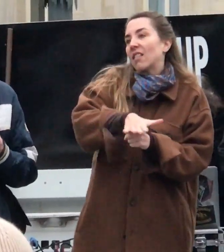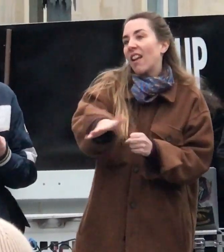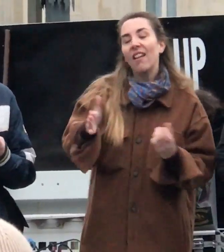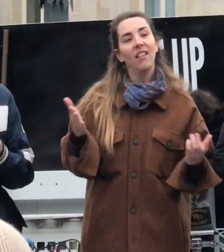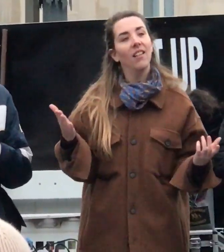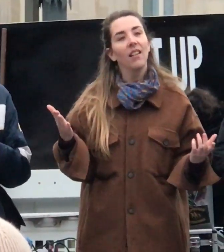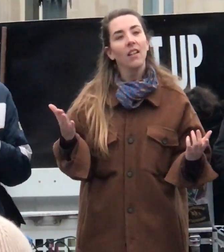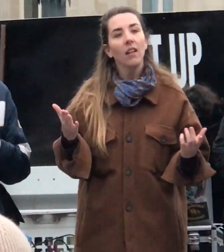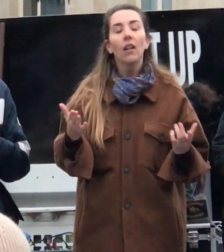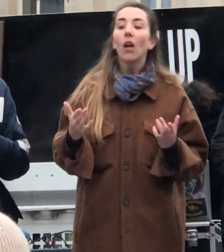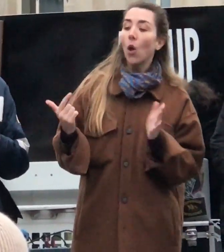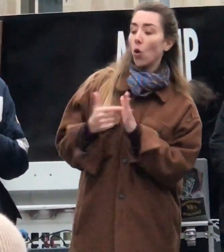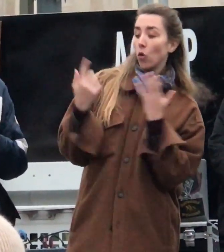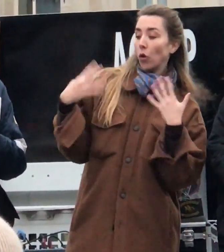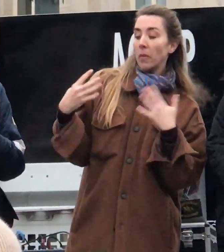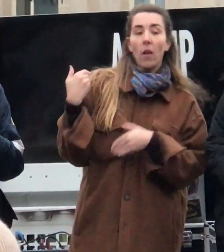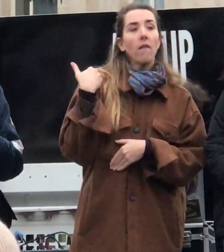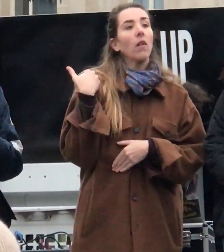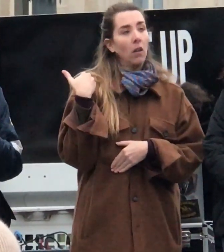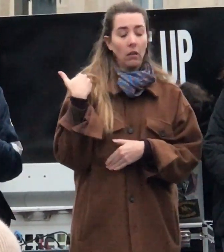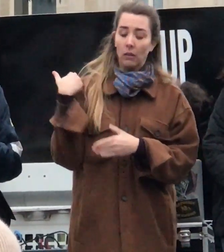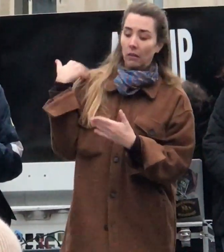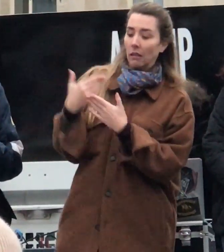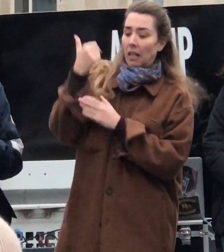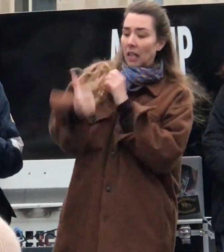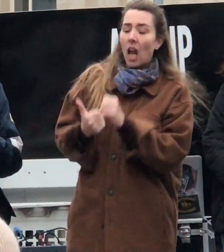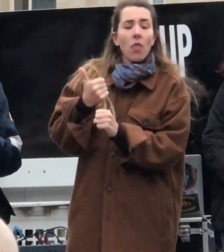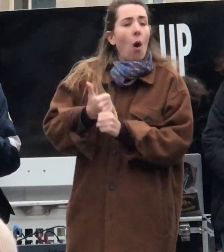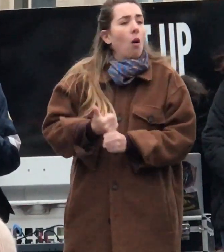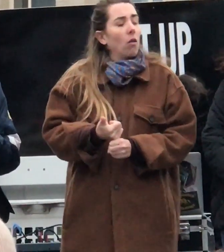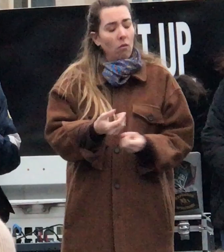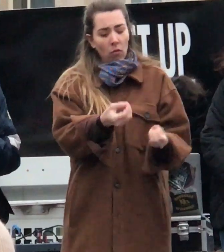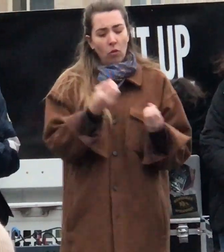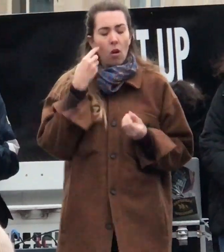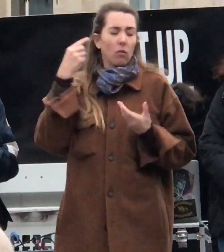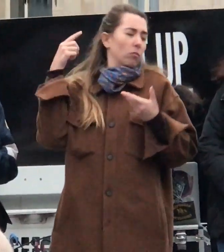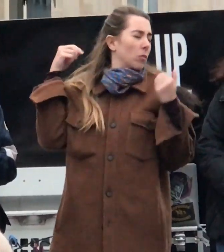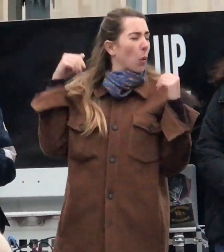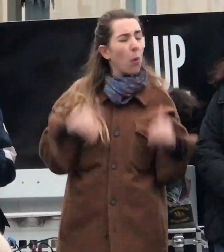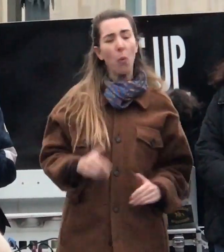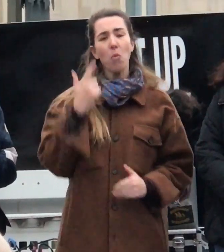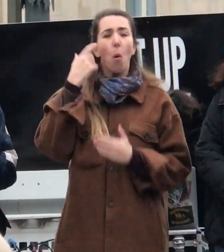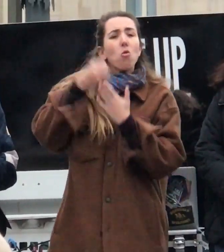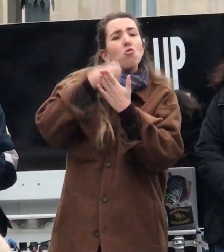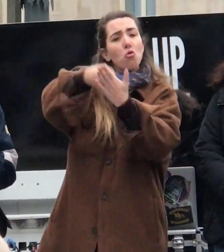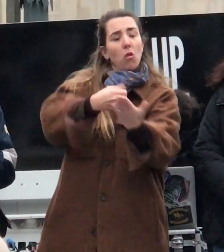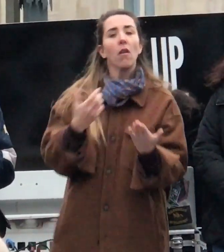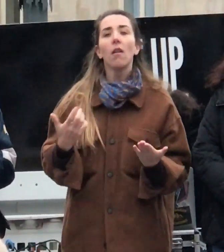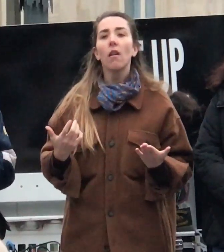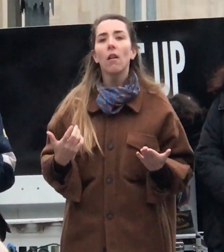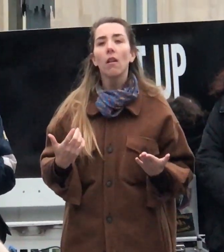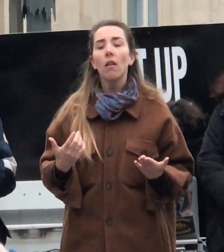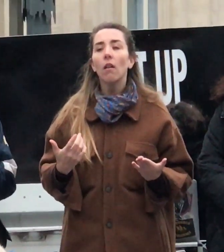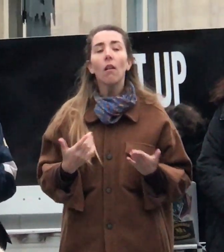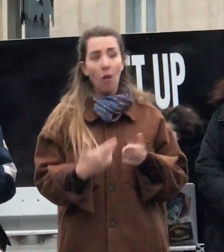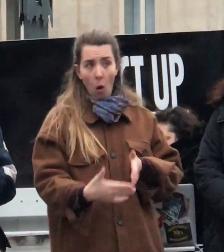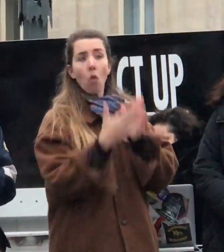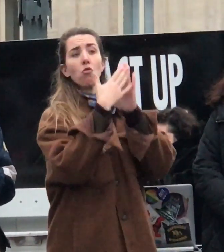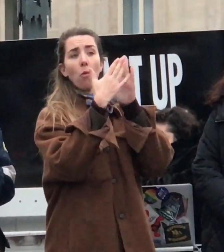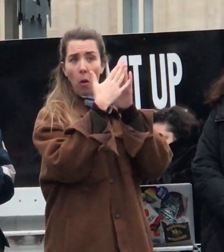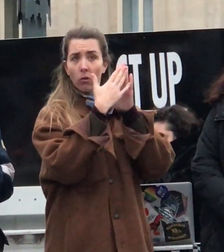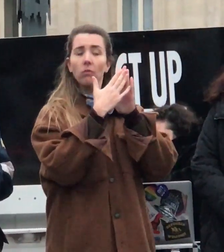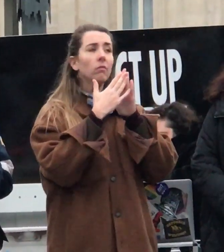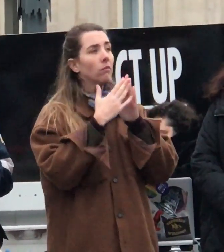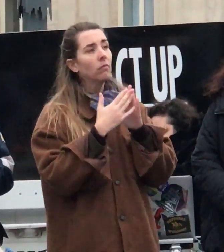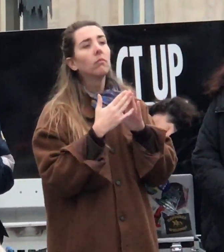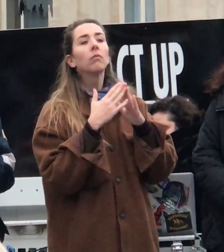En 2019, fut une année éreintante dans ces luttes. Nous demandons, nous continuons de